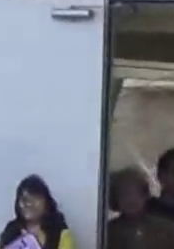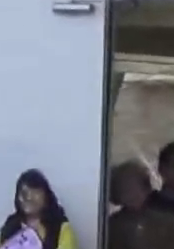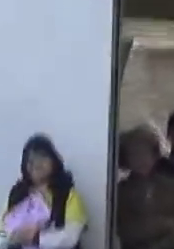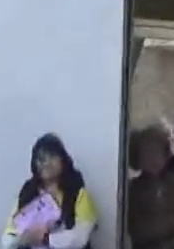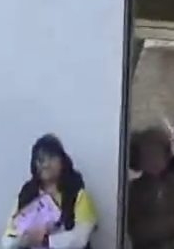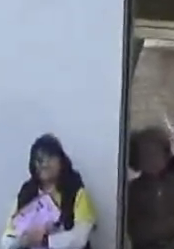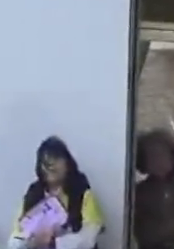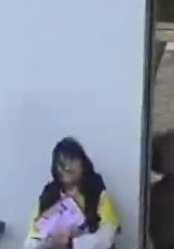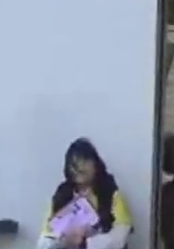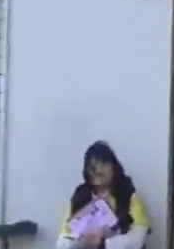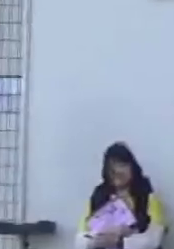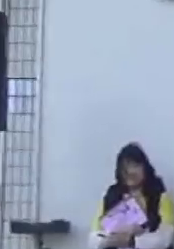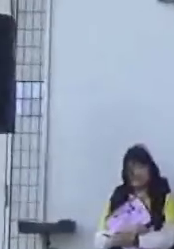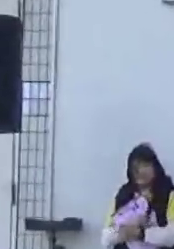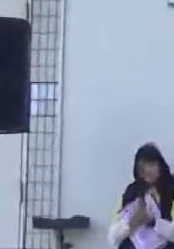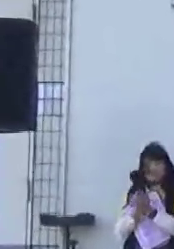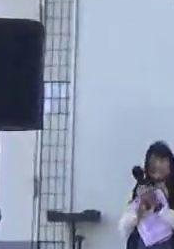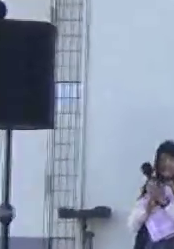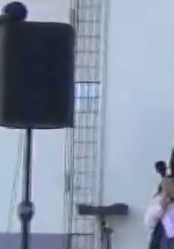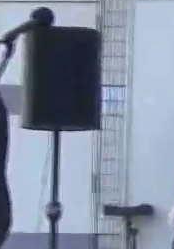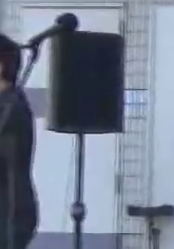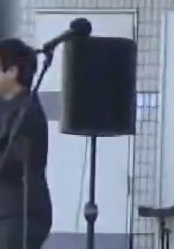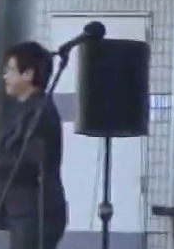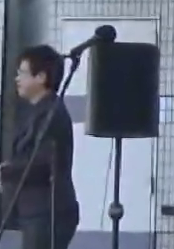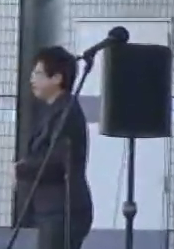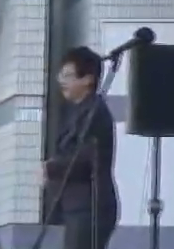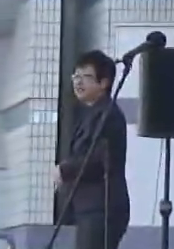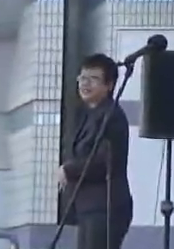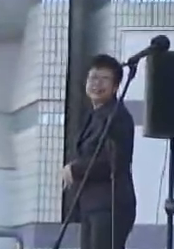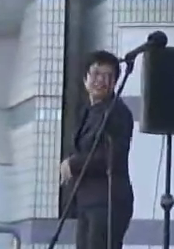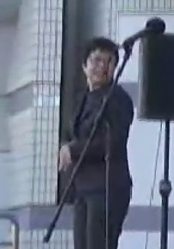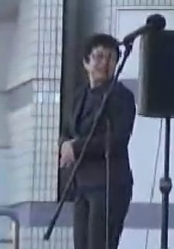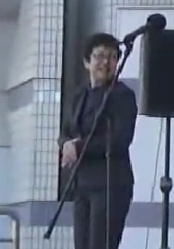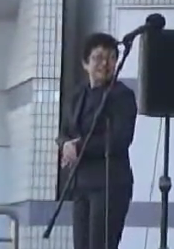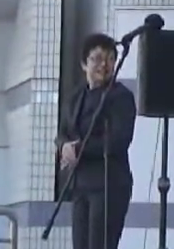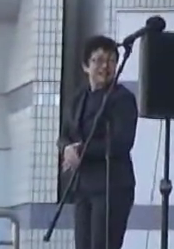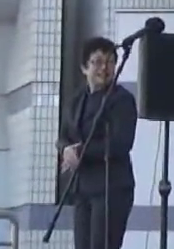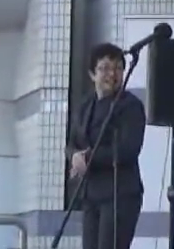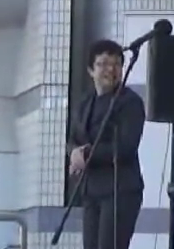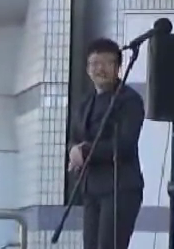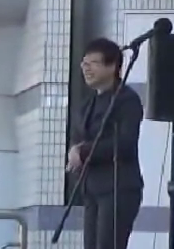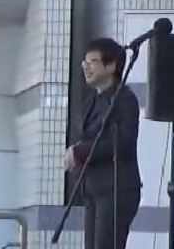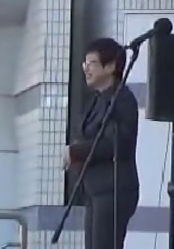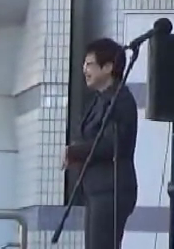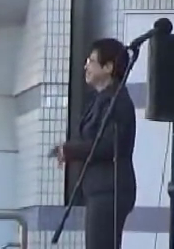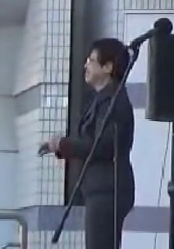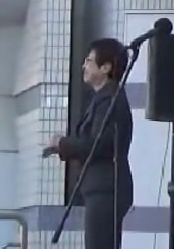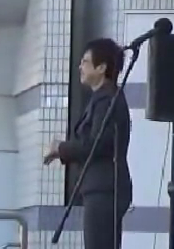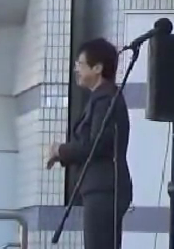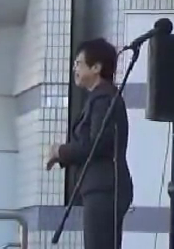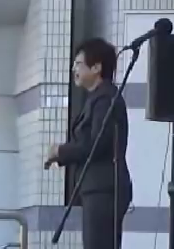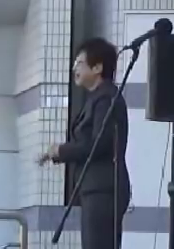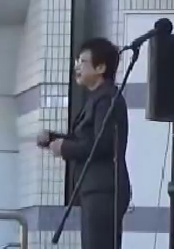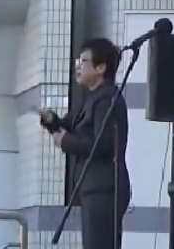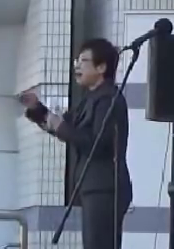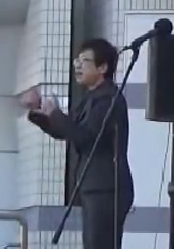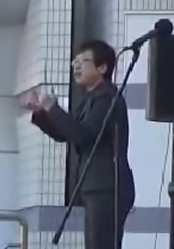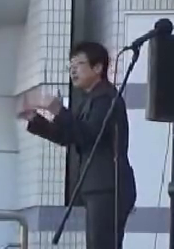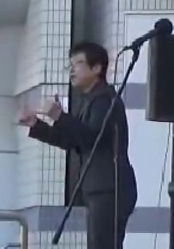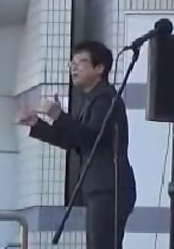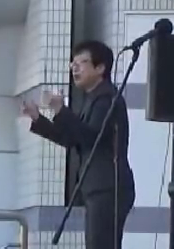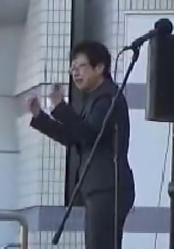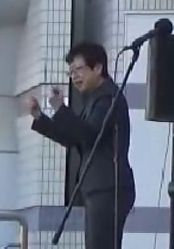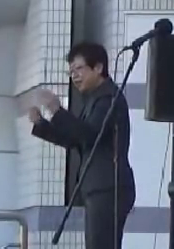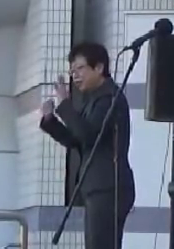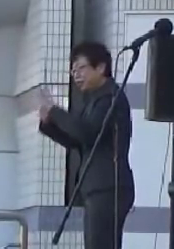高校1年生の上原です。声を上げる大切さというものを周りの人にも示す